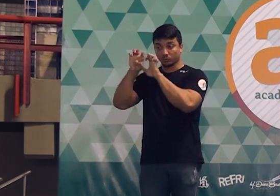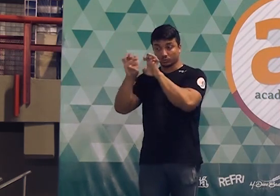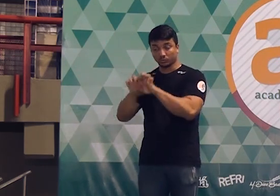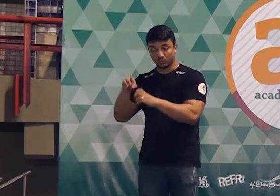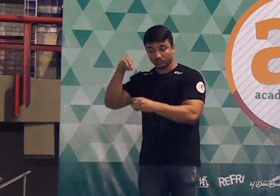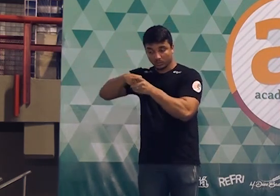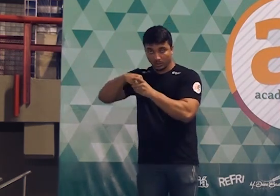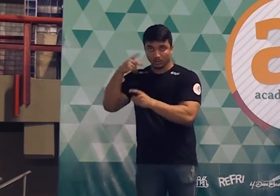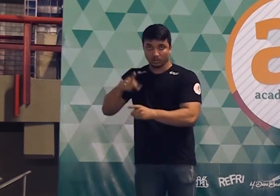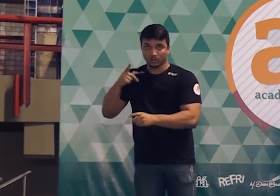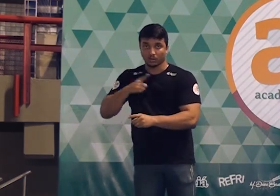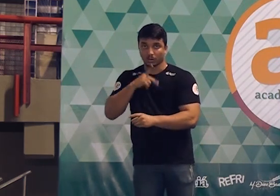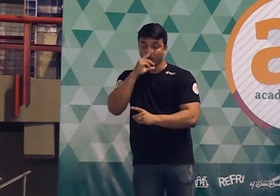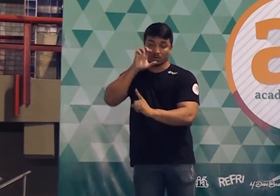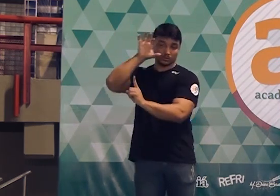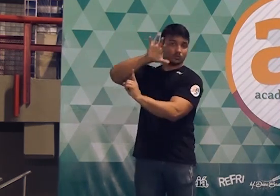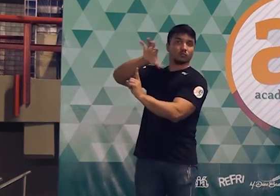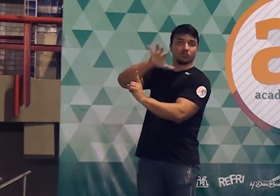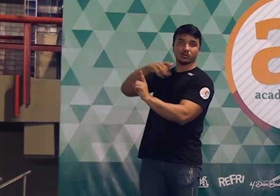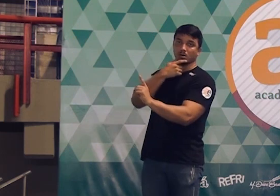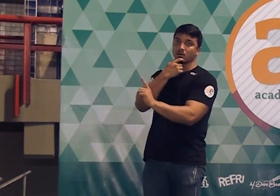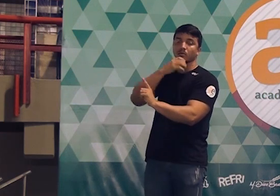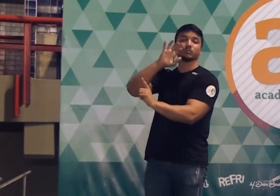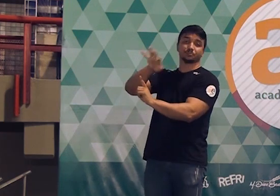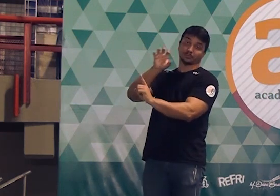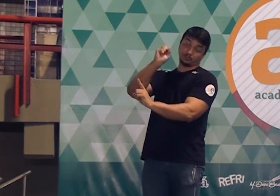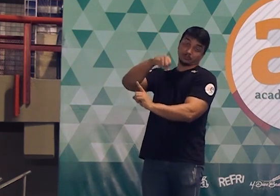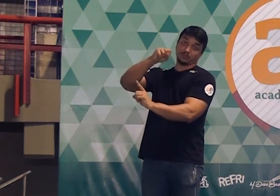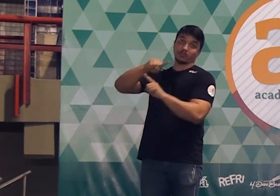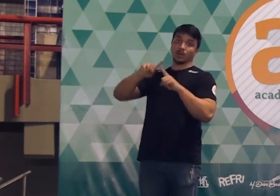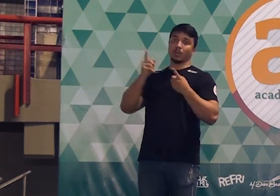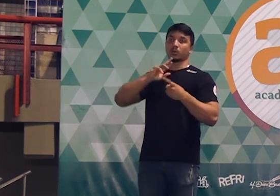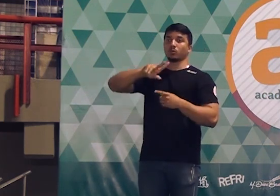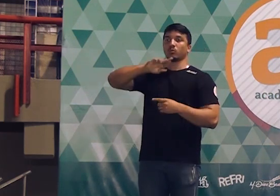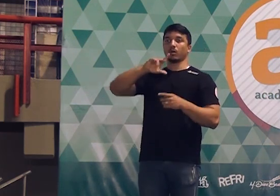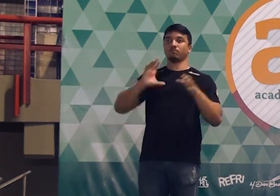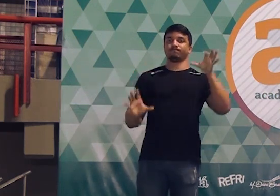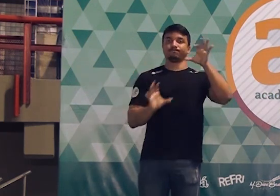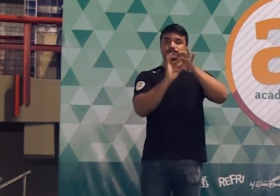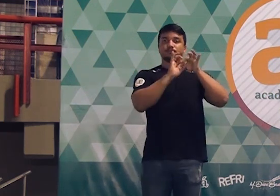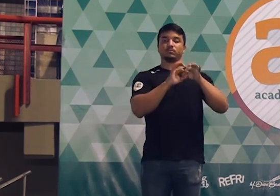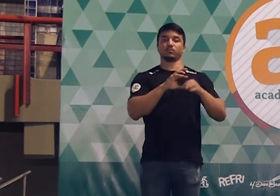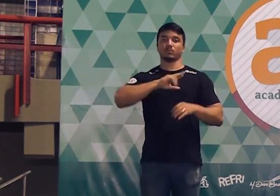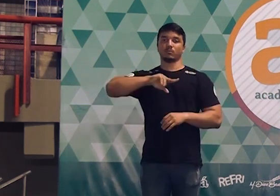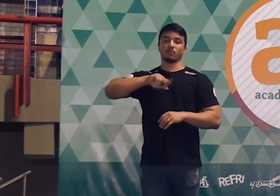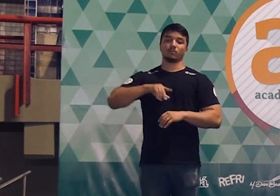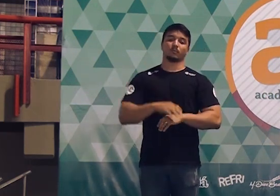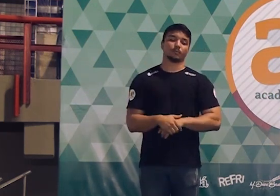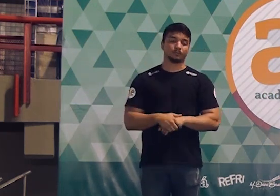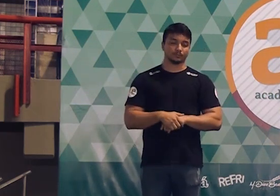quem determina isso. Há uma influência inglesa, sem dúvida nenhuma, mas não há uma determinação